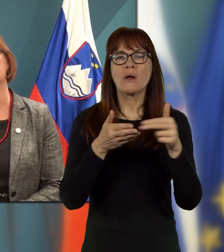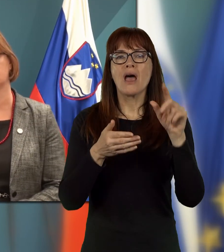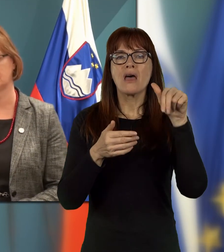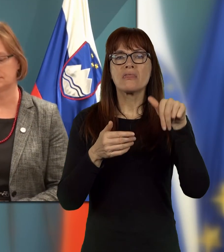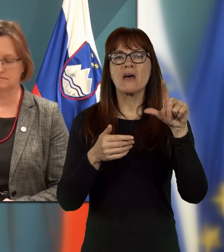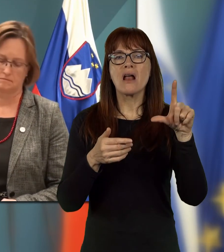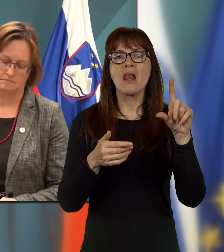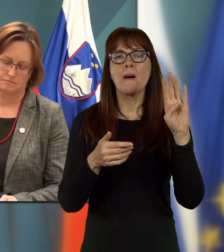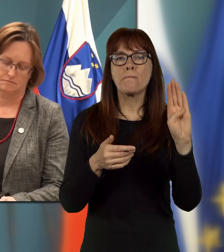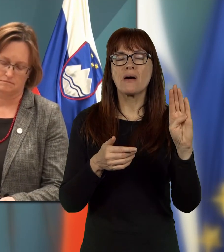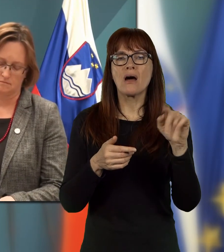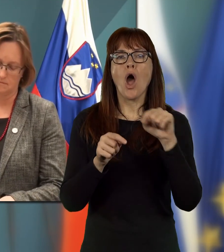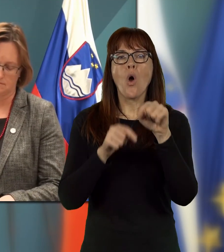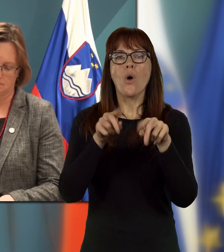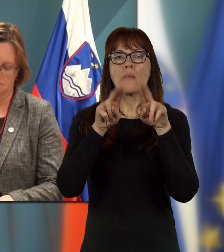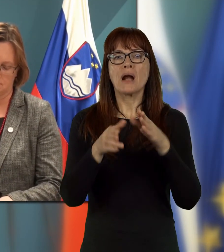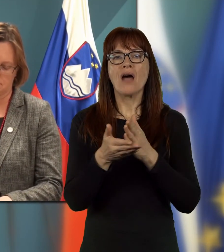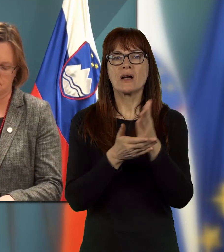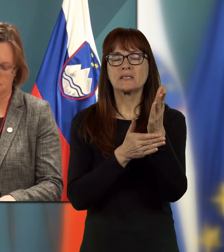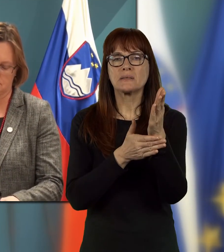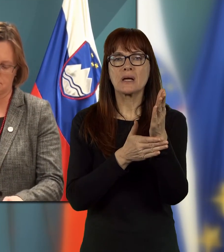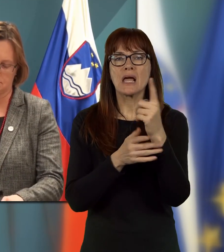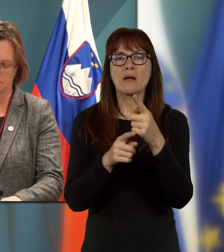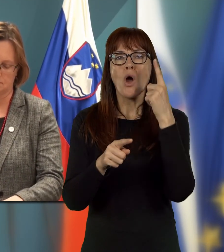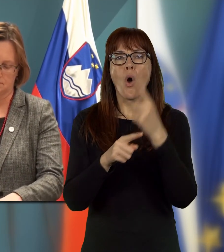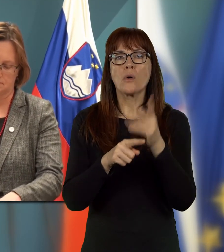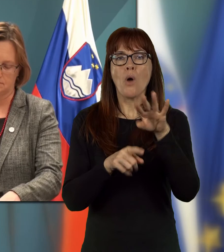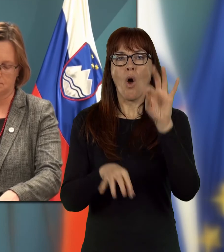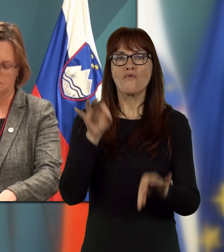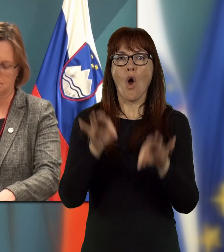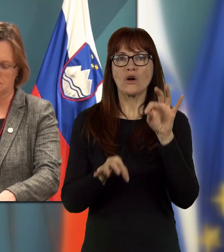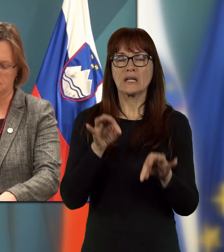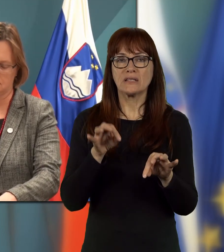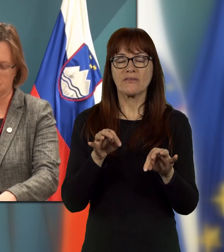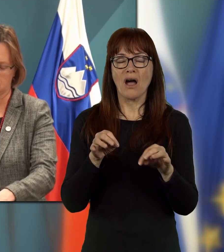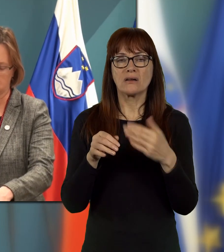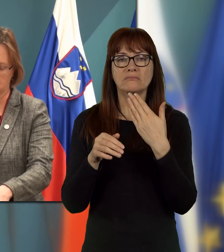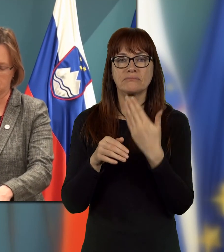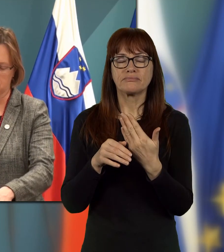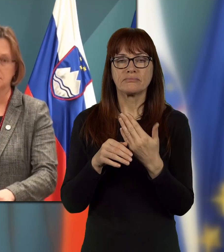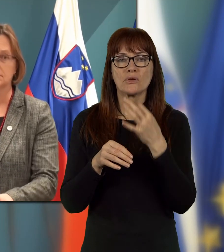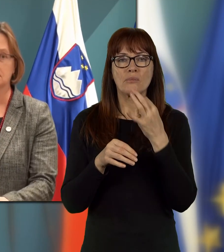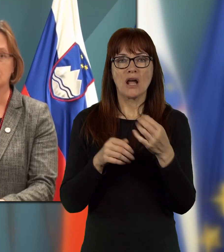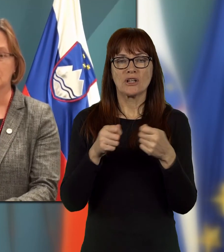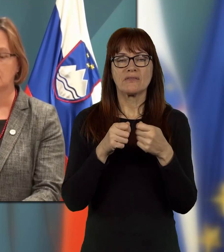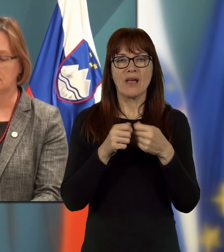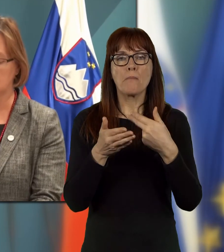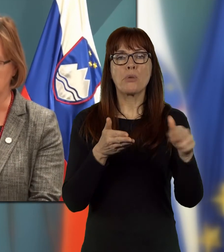prodaje NLB-ja in da je to korak v pravi smeri, pravi pa, da gre za odlog po volitvah. Hvala.